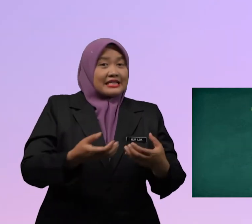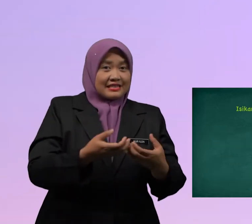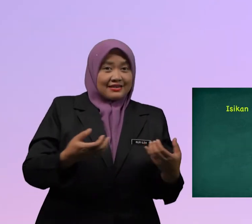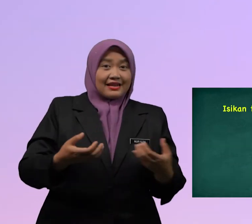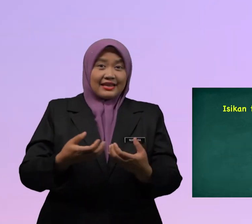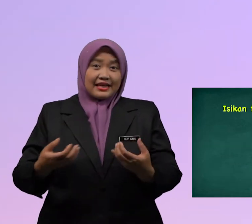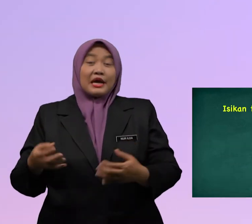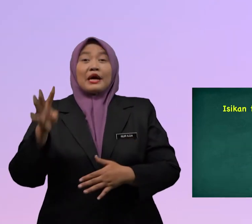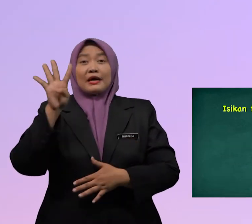Cerakin